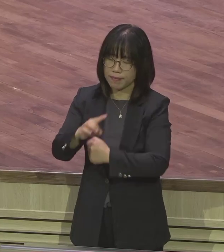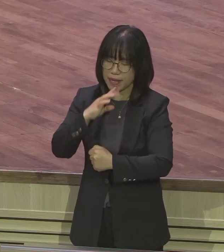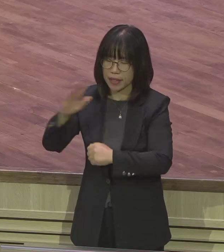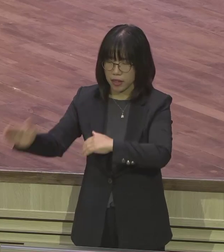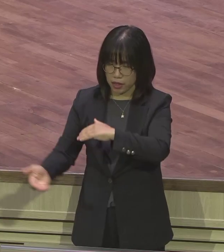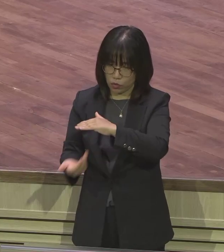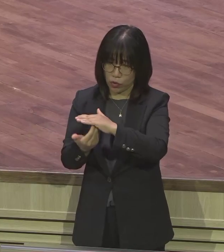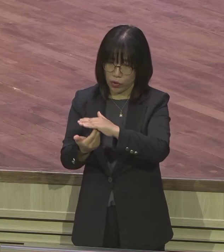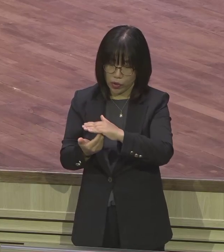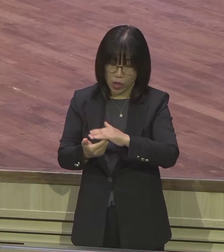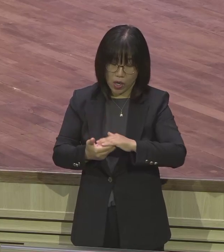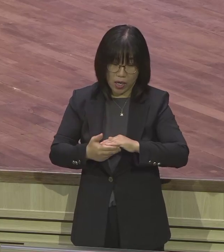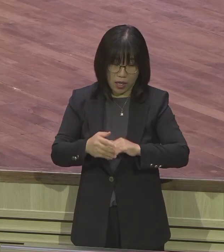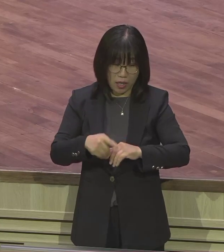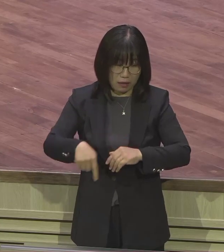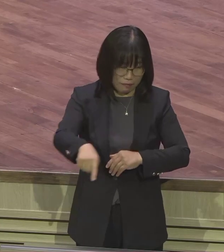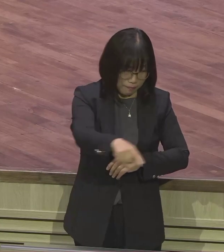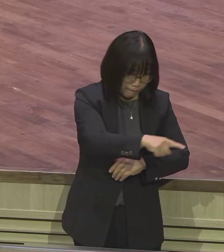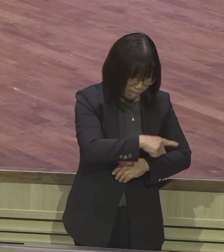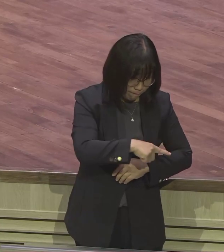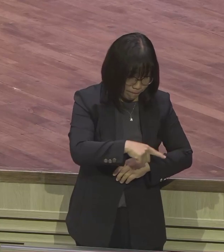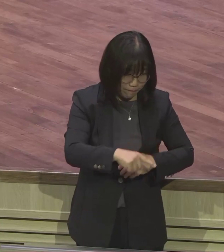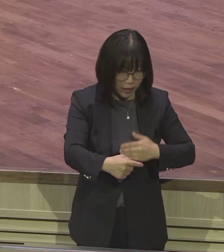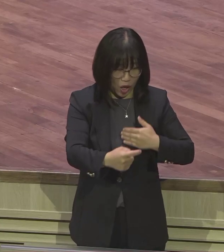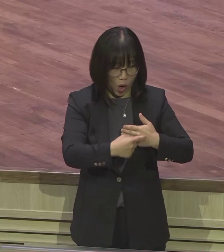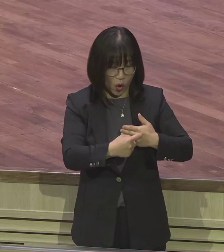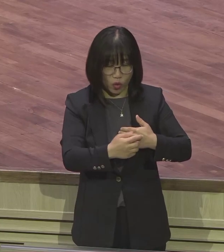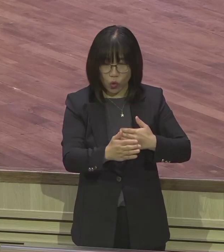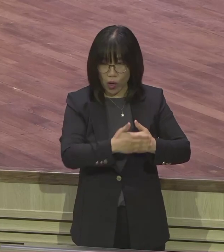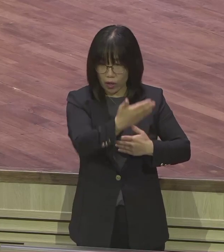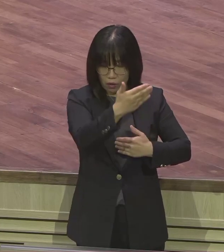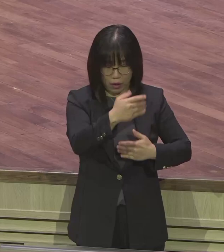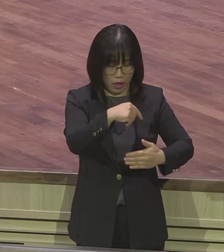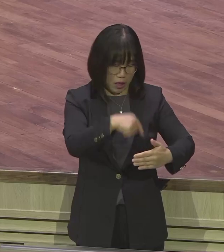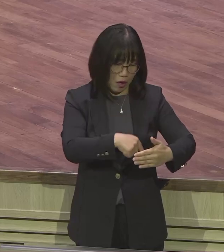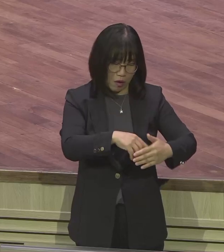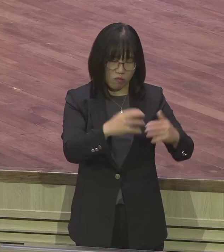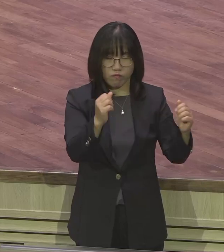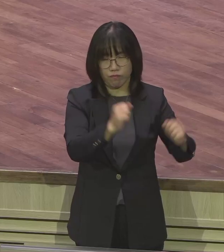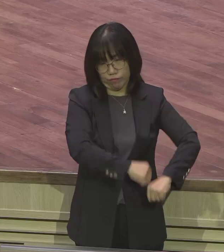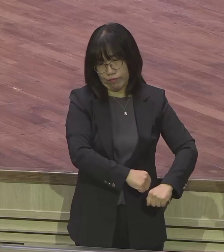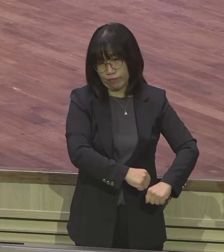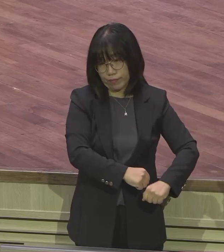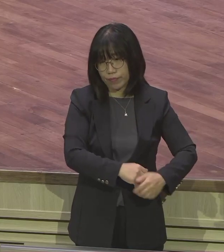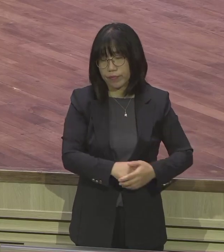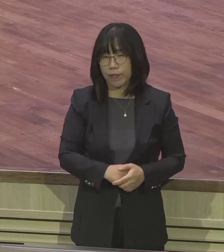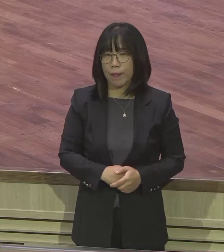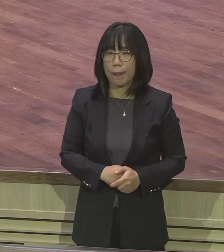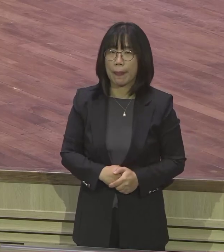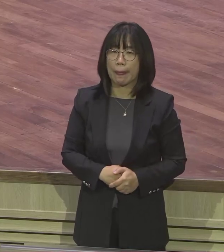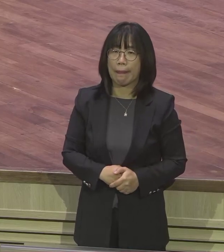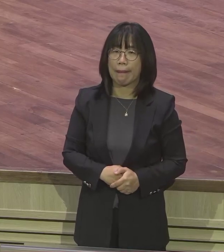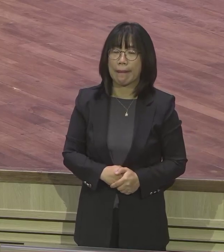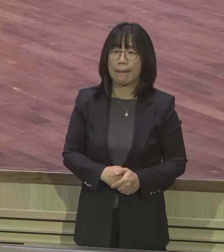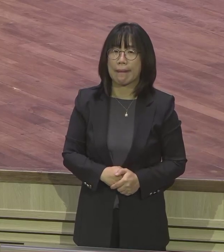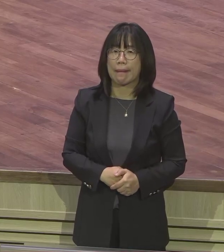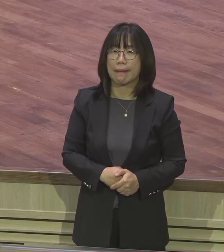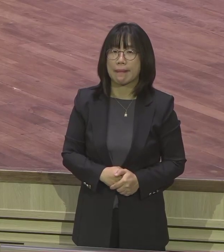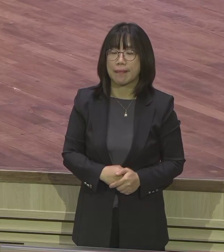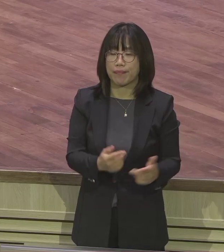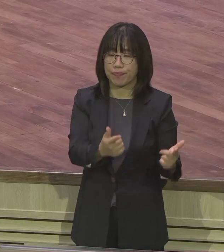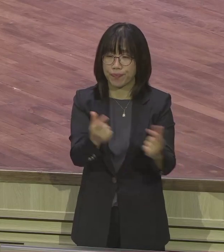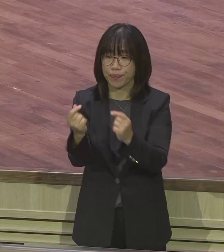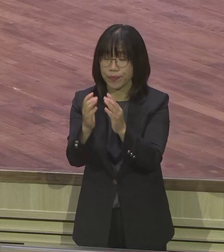되게 돼 있어요. 무조건 안 되게 돼 있어요. 그러니까 하나님 뜻이 무엇인지 날마다 물어보고 응답받는 여러분들을 주님으로 축복합니다. 다